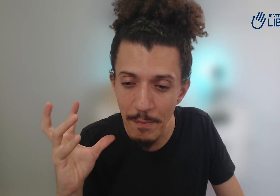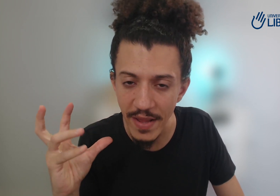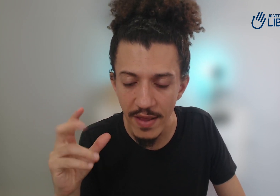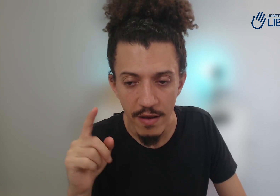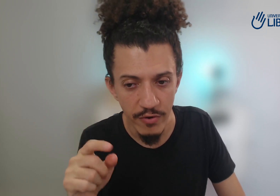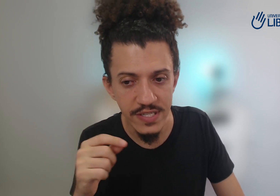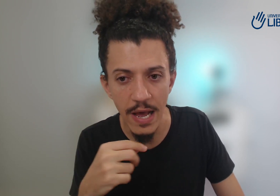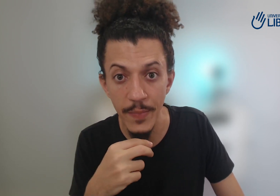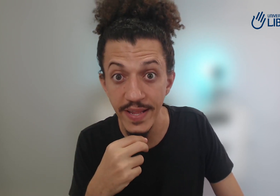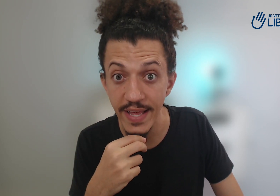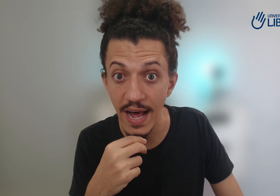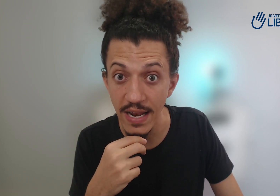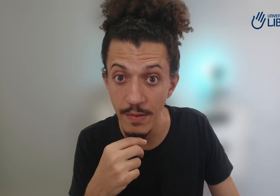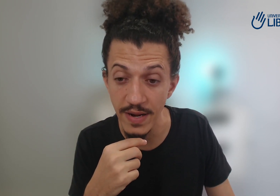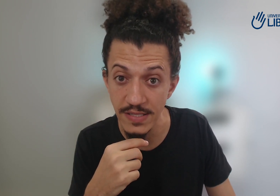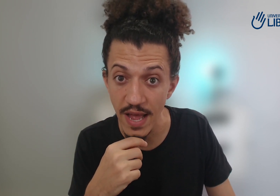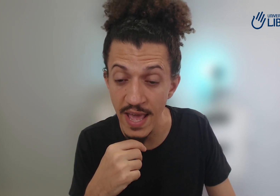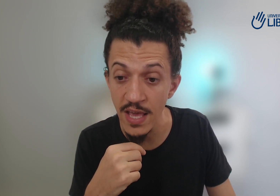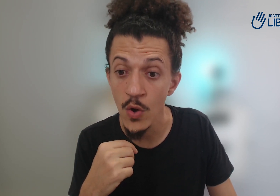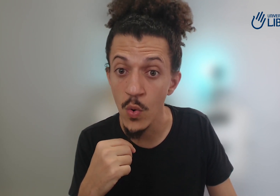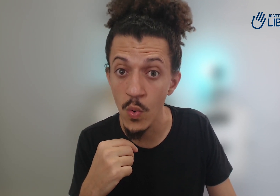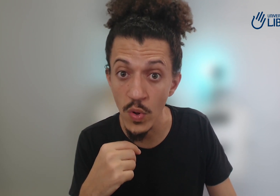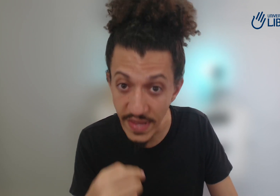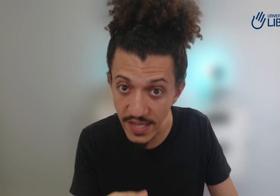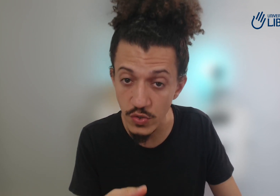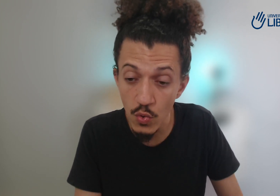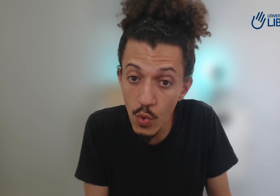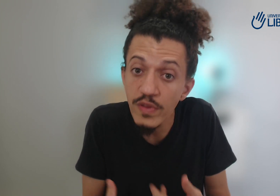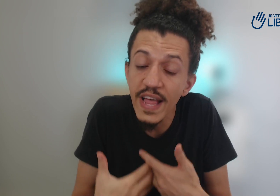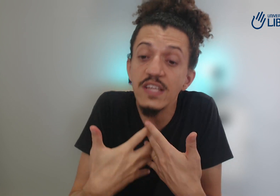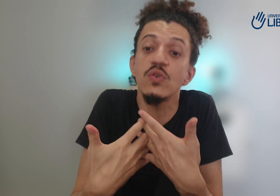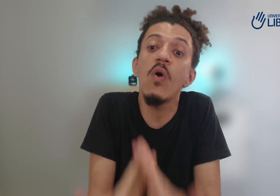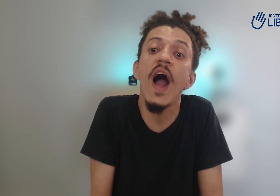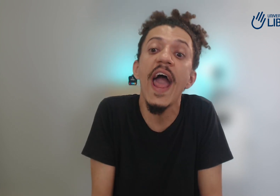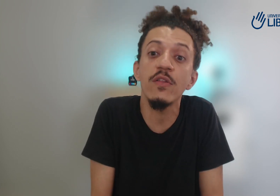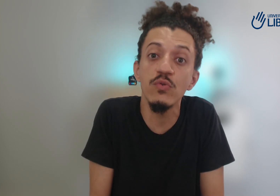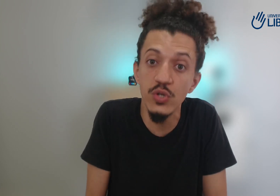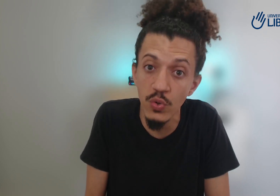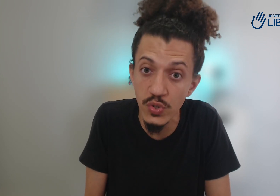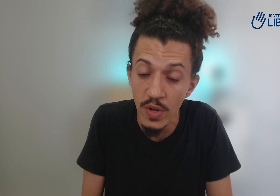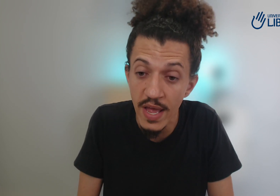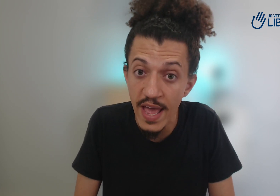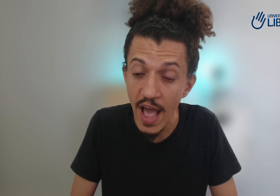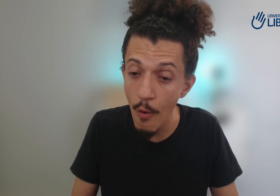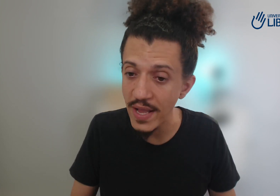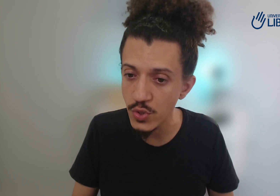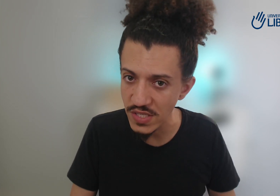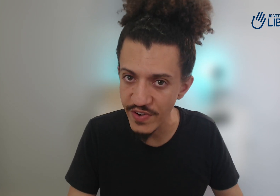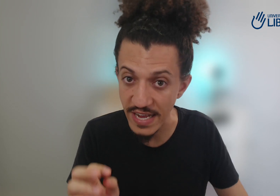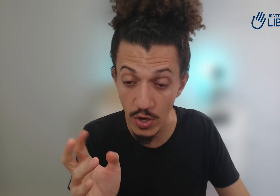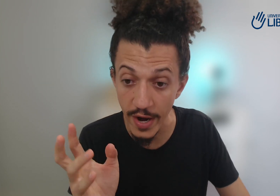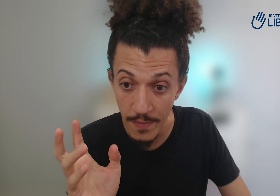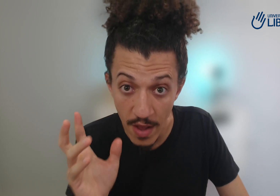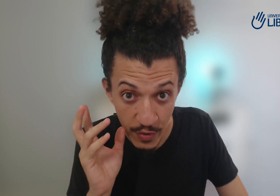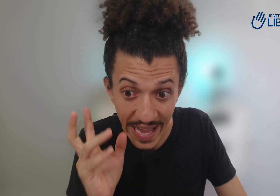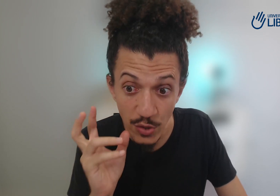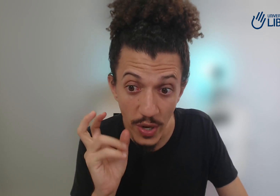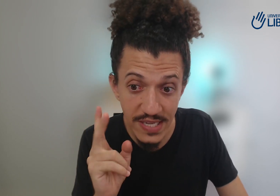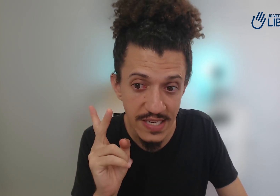sempre você aprender a Libras em contexto, num contexto correto de uso e realmente com as frases. Agora, vou dar dois exemplos